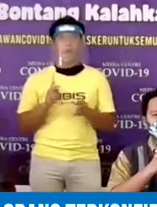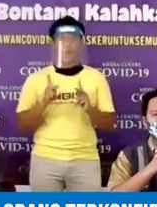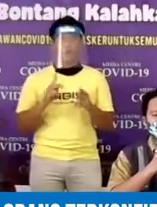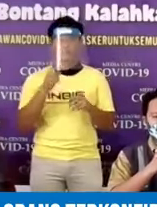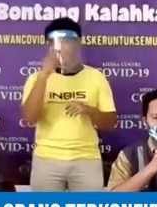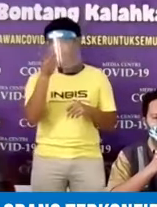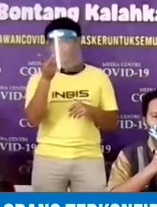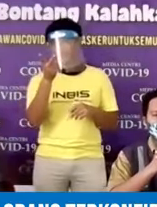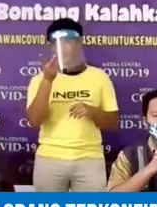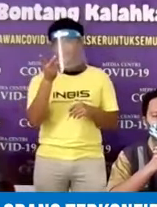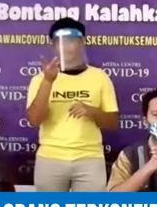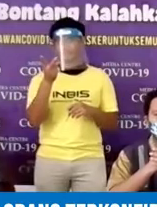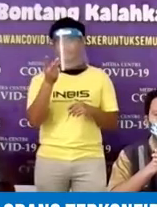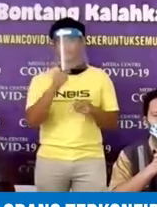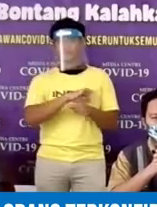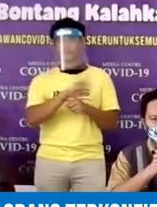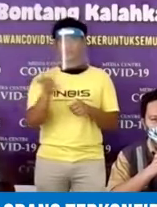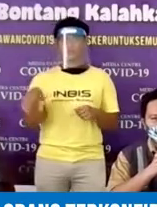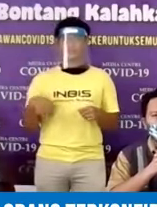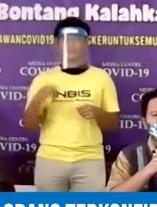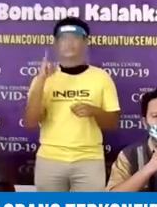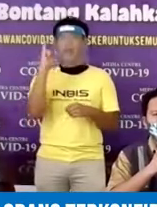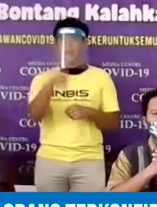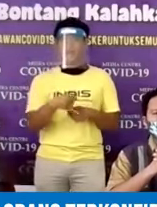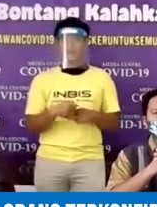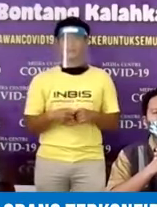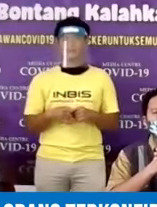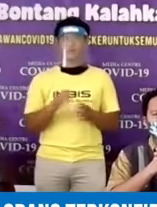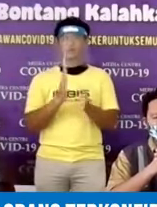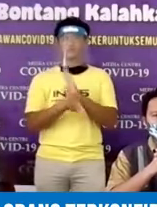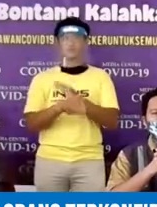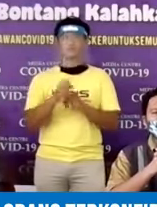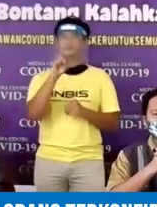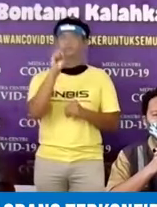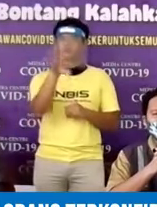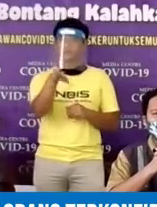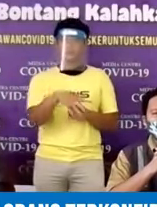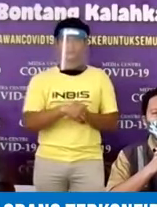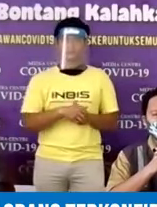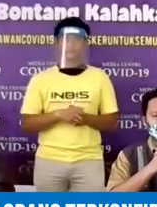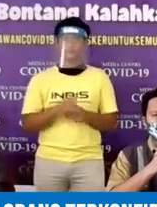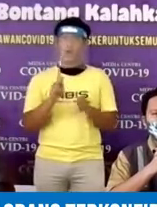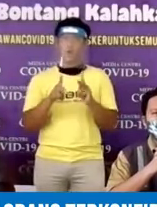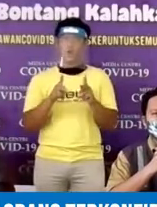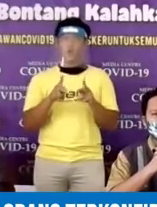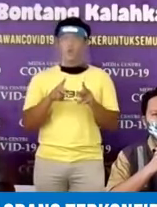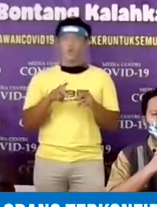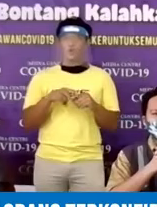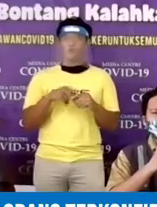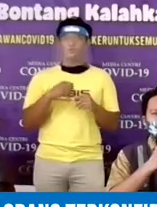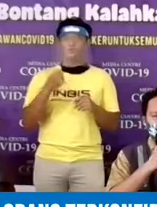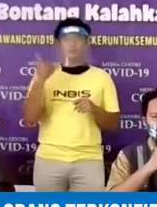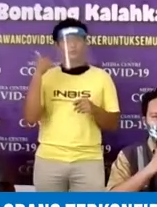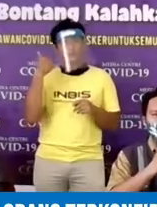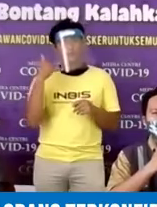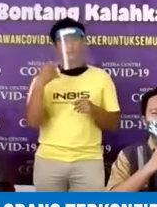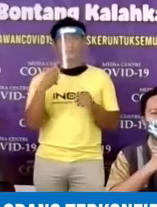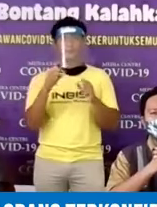kami jaga memang ada yang tidak melakukan protokol silahkan laporkan ke kami the psc dan kita akan menjadi ingatkan